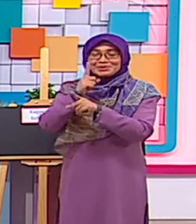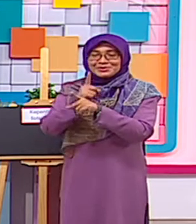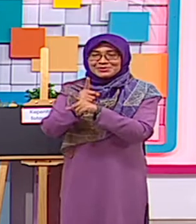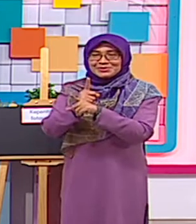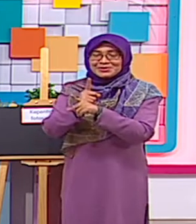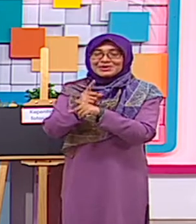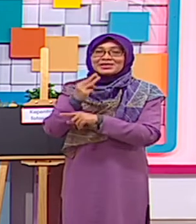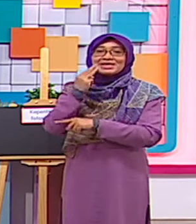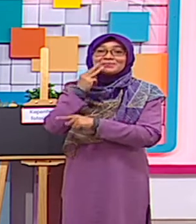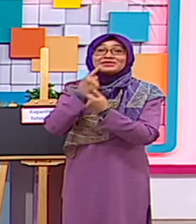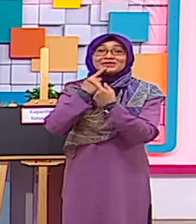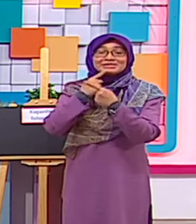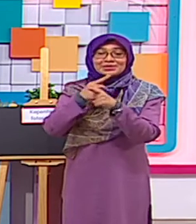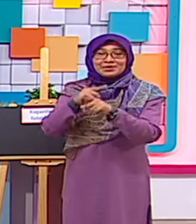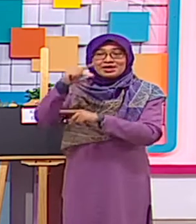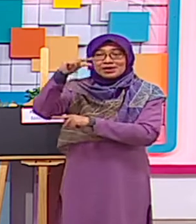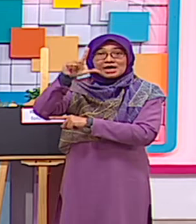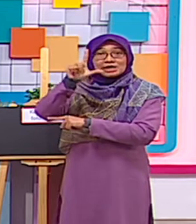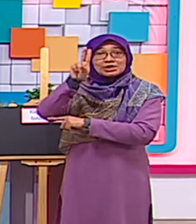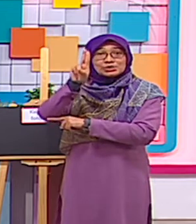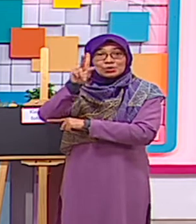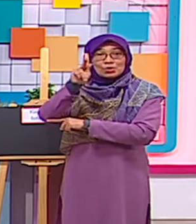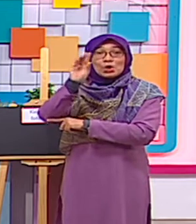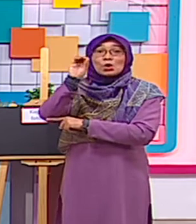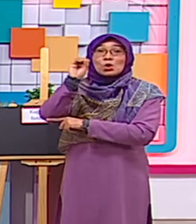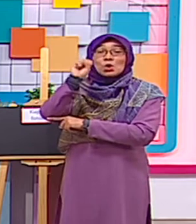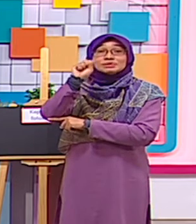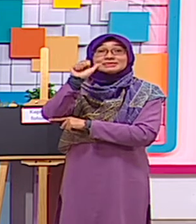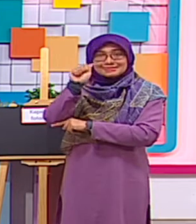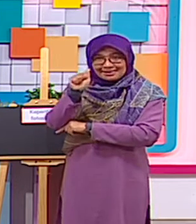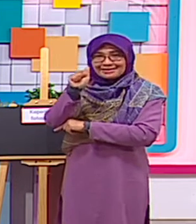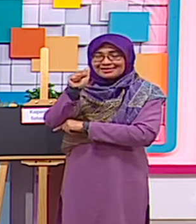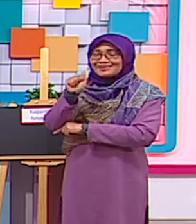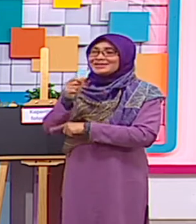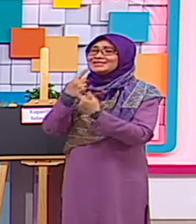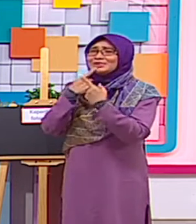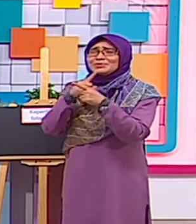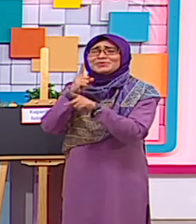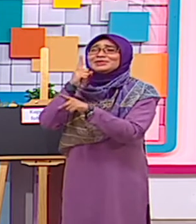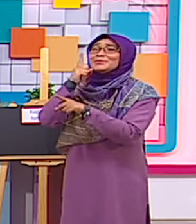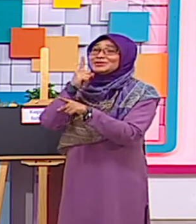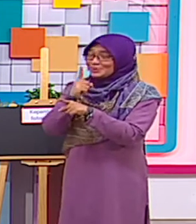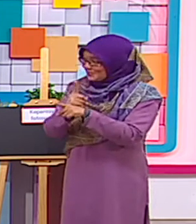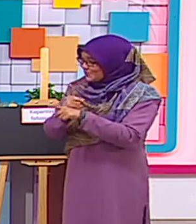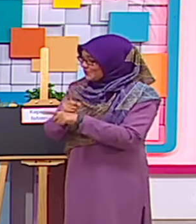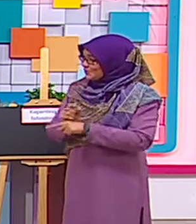betul Oke Mira jawab glue khusus Schalke jawab Mira betul